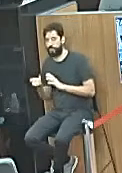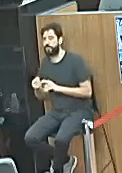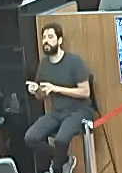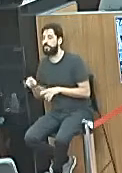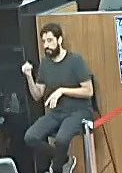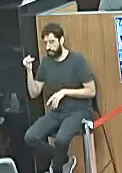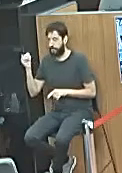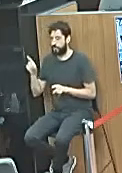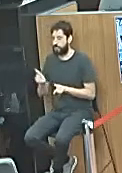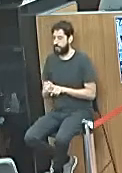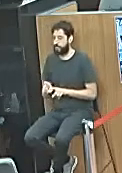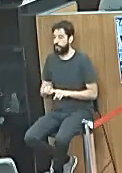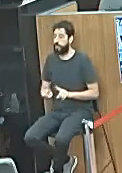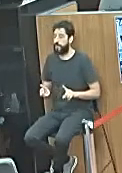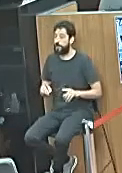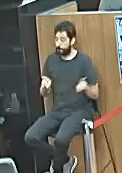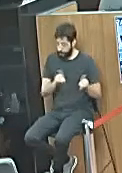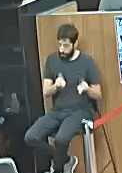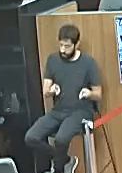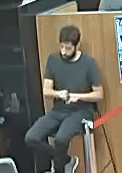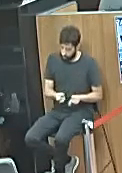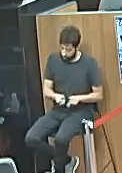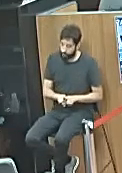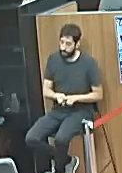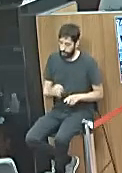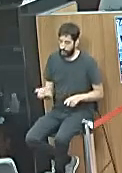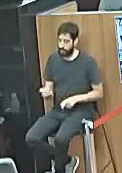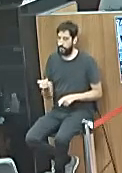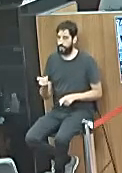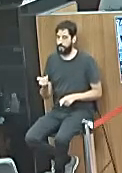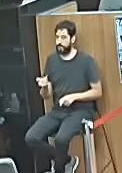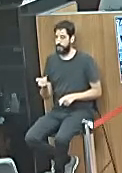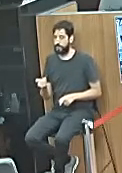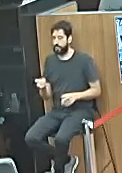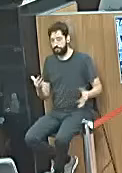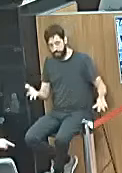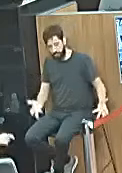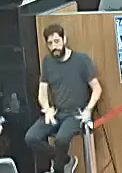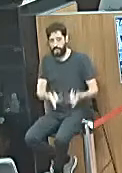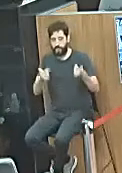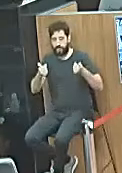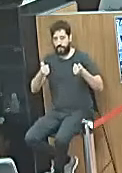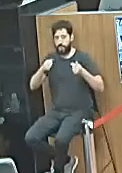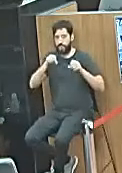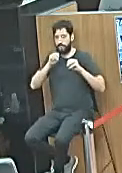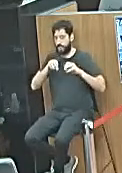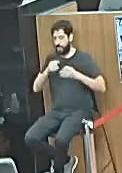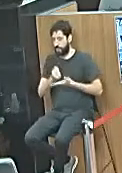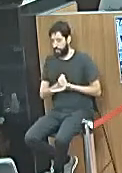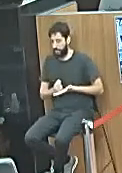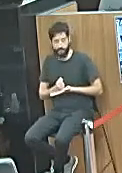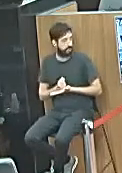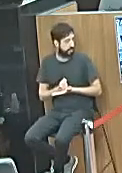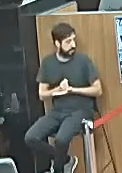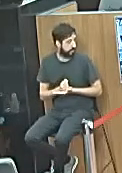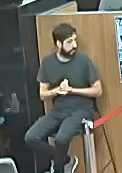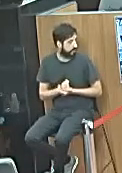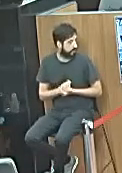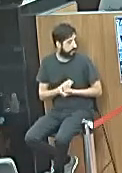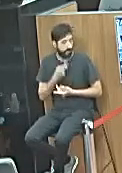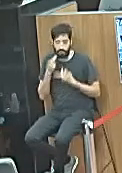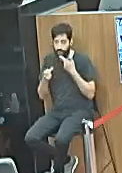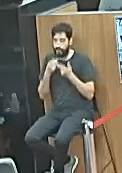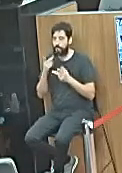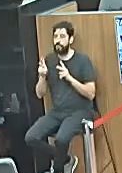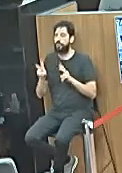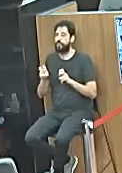mas os professores também são é dignificar e aumentar a qualidade da educação básica falamos sobre a implementação e efetivação